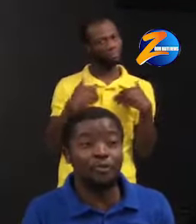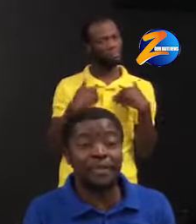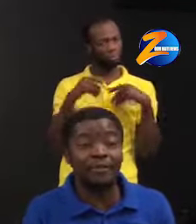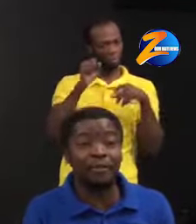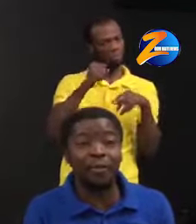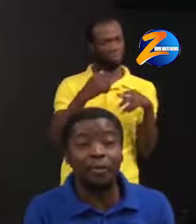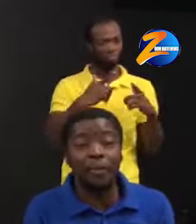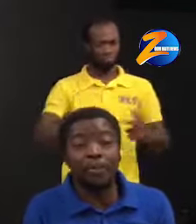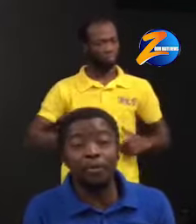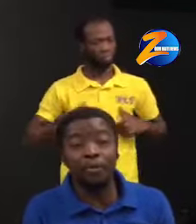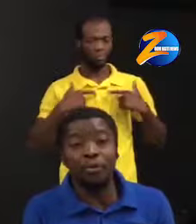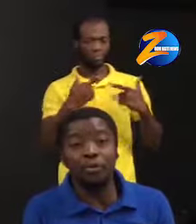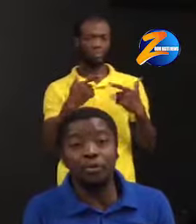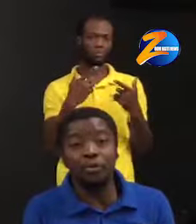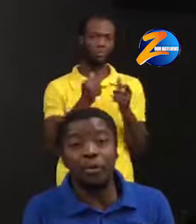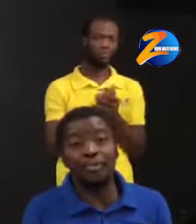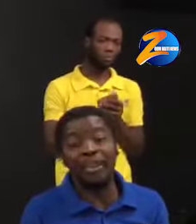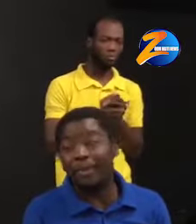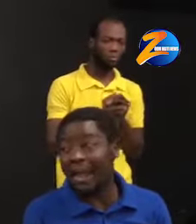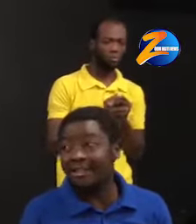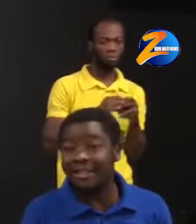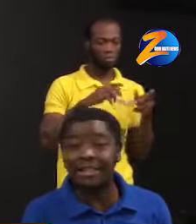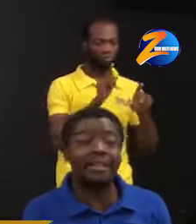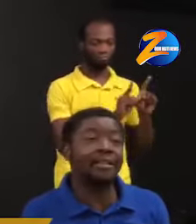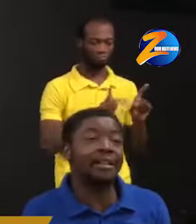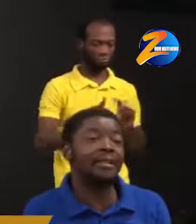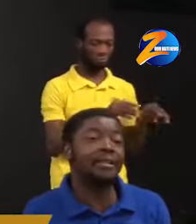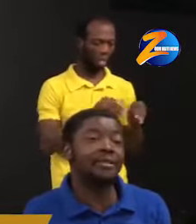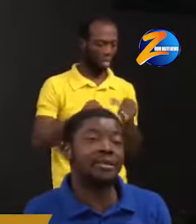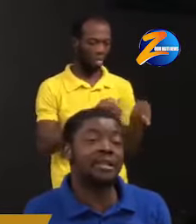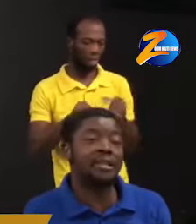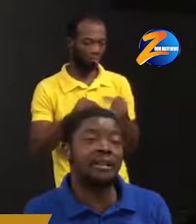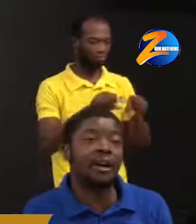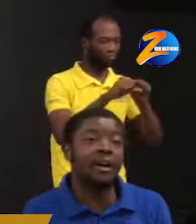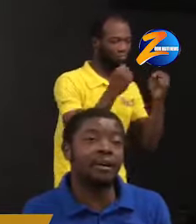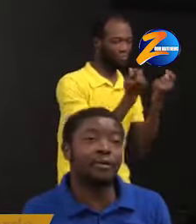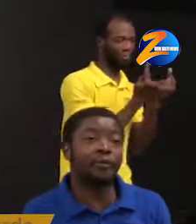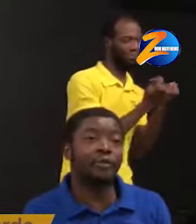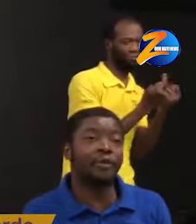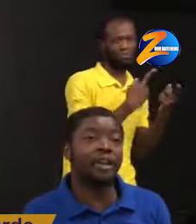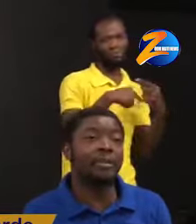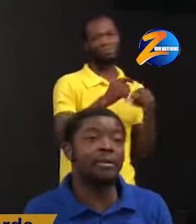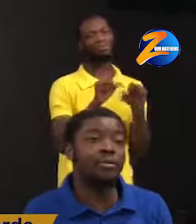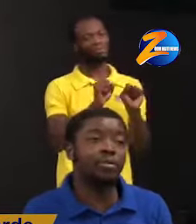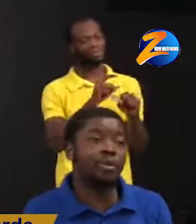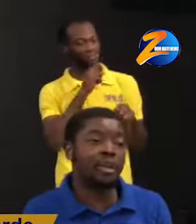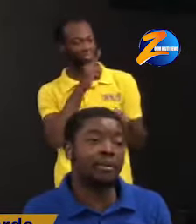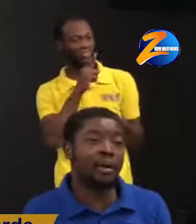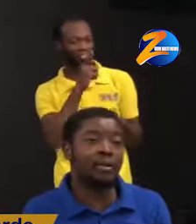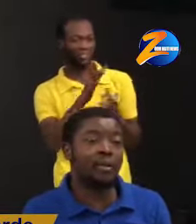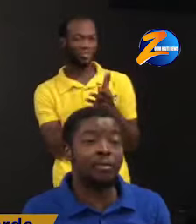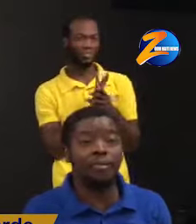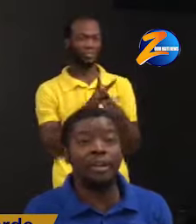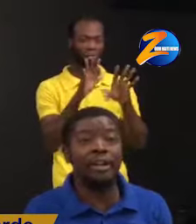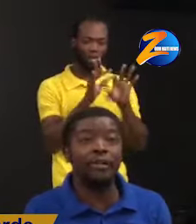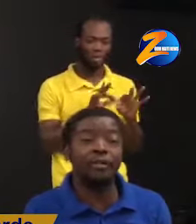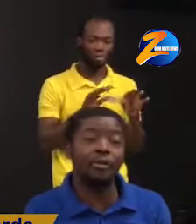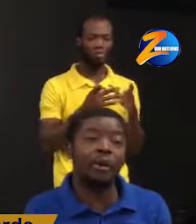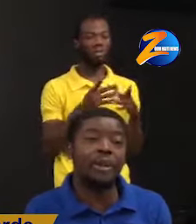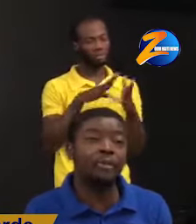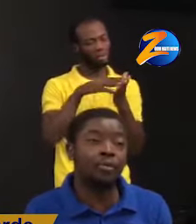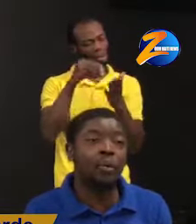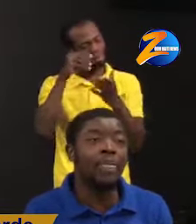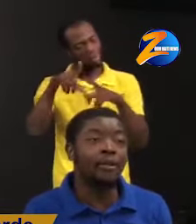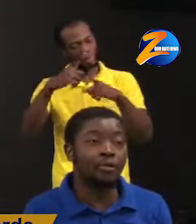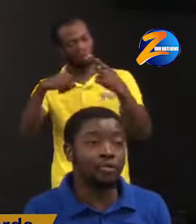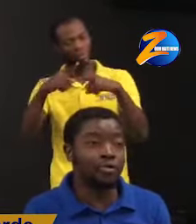nous vivons, nous avons déplacé dans la société. Donc il faut que vraiment nous, non seulement incorporer dans nous,